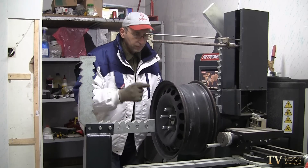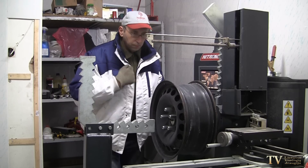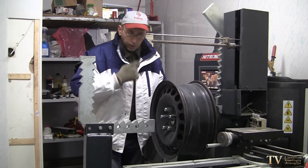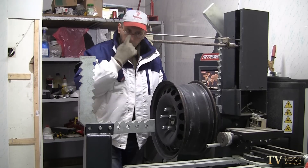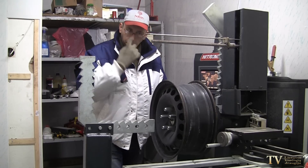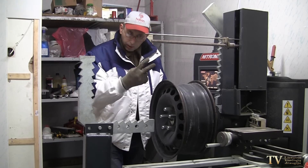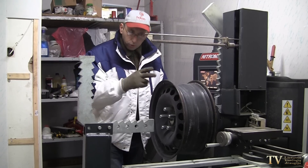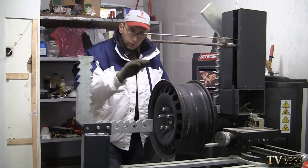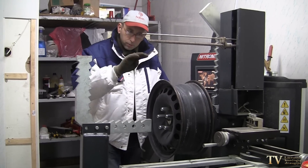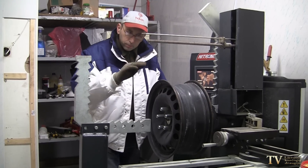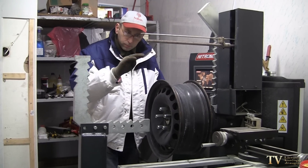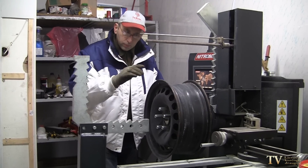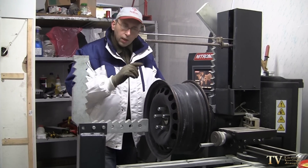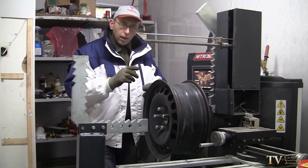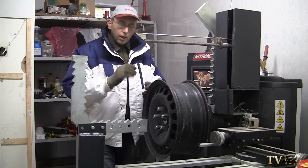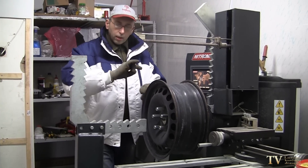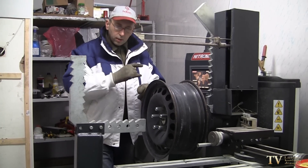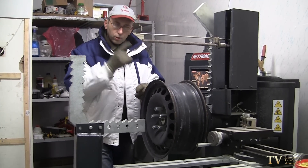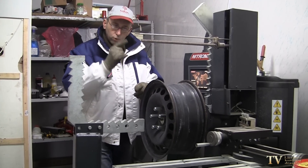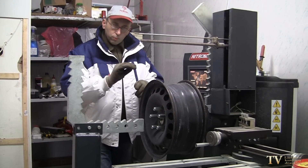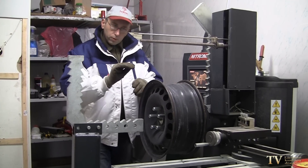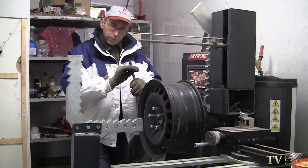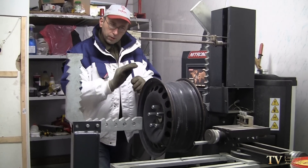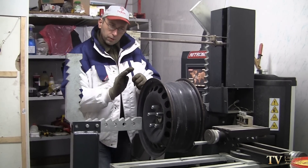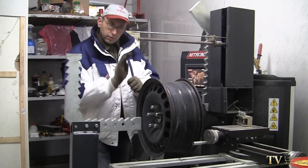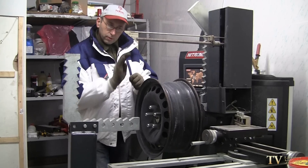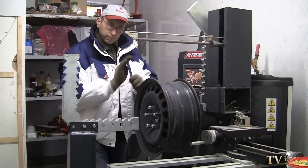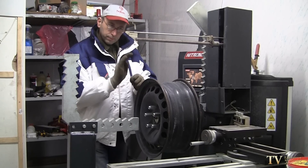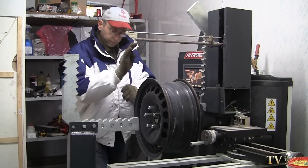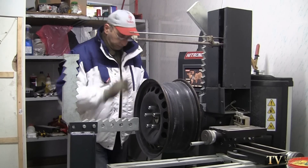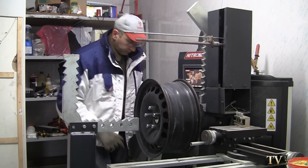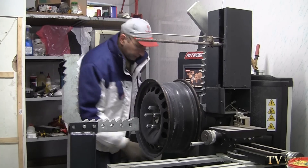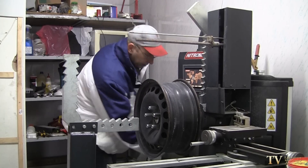Matosi, kad reikia truputį pataisyti.